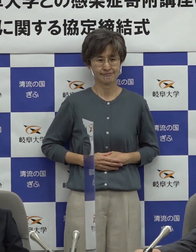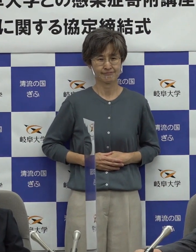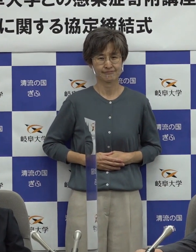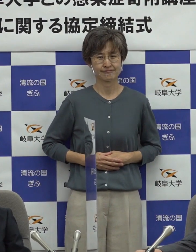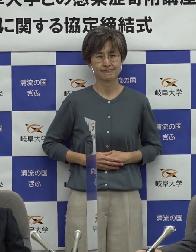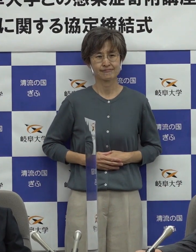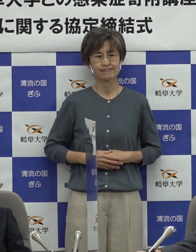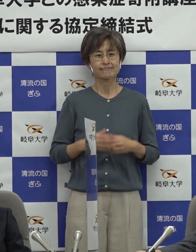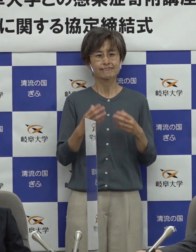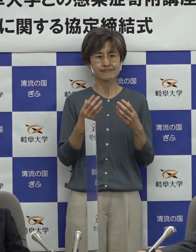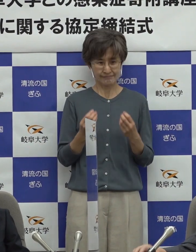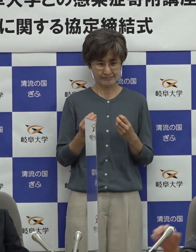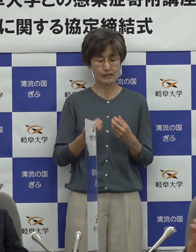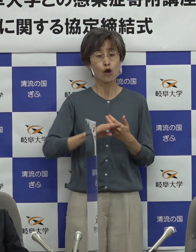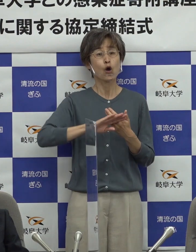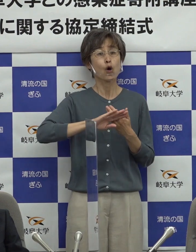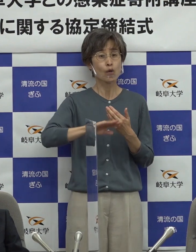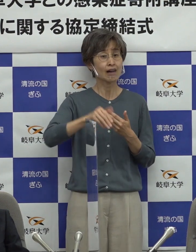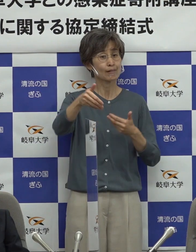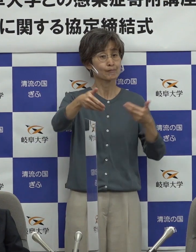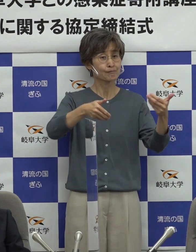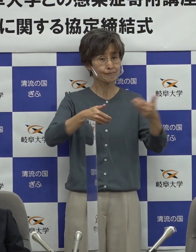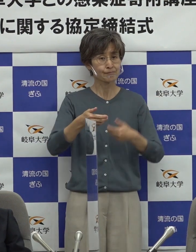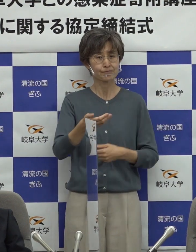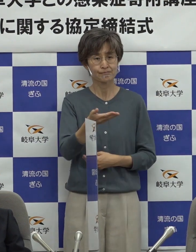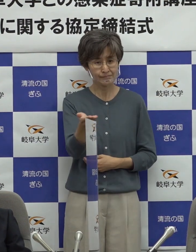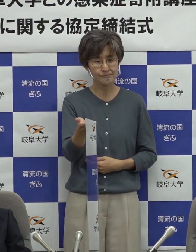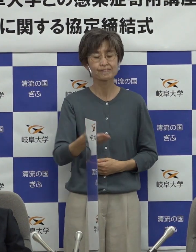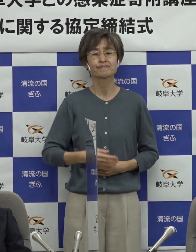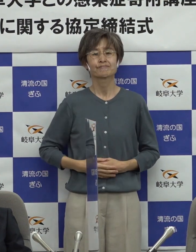はい、それでは各社さんお願いします。